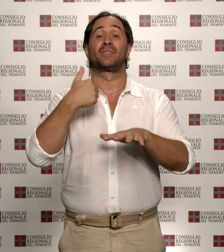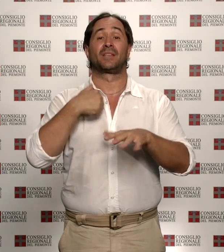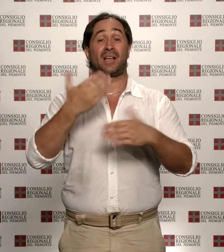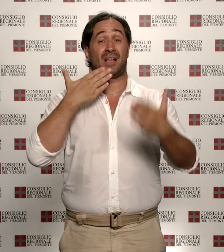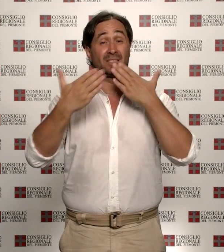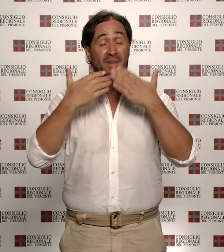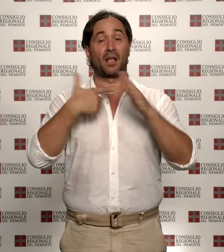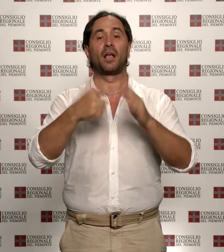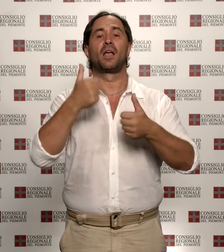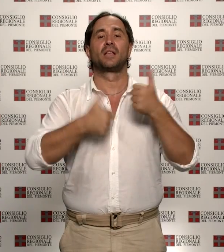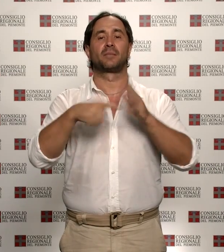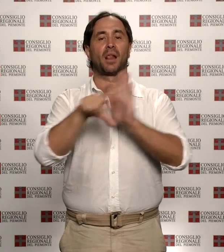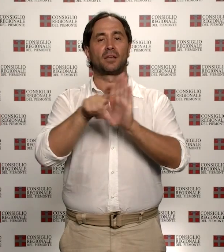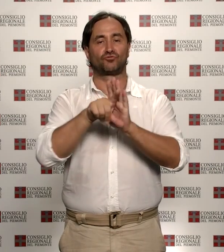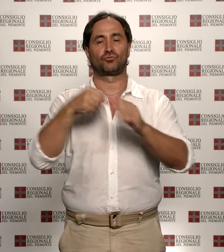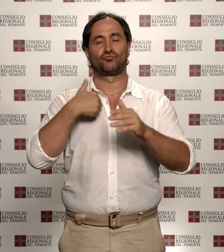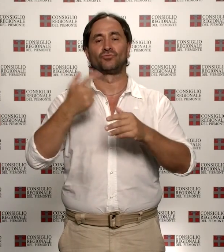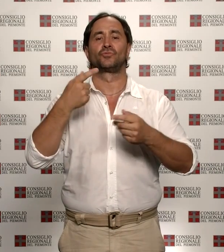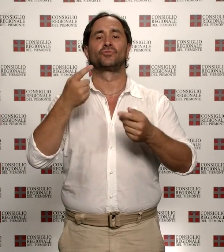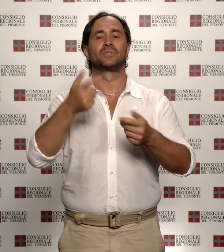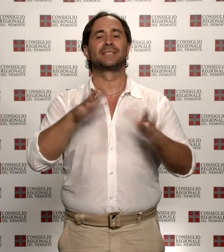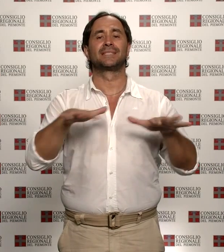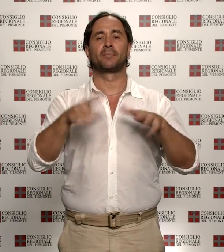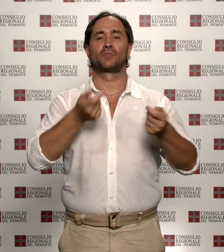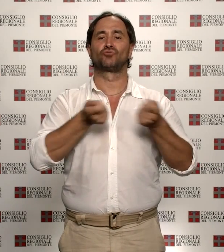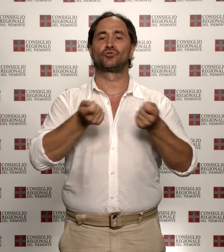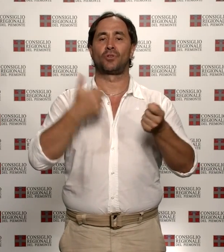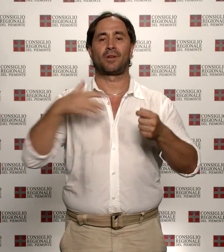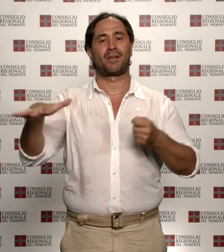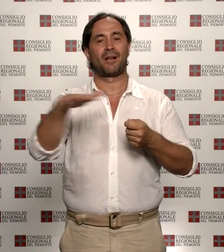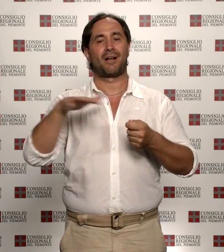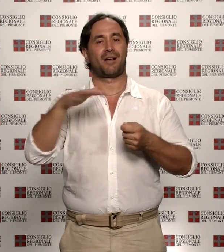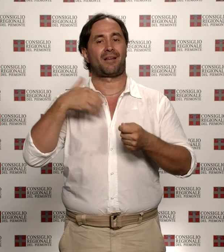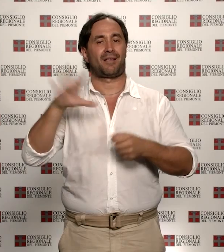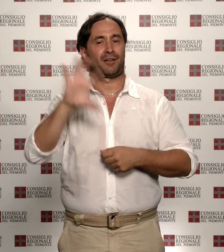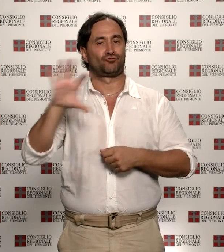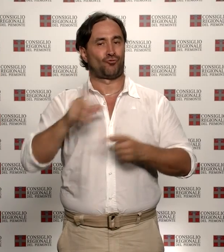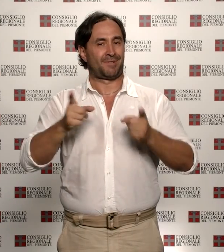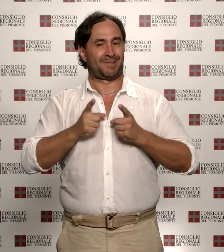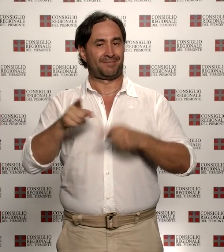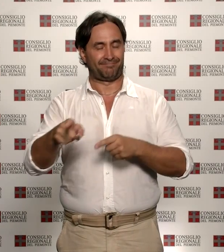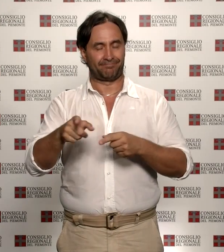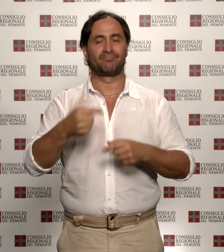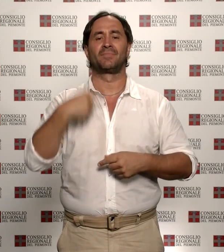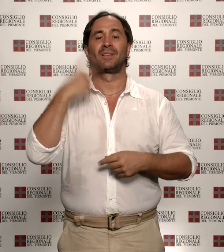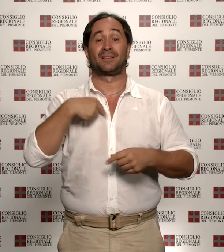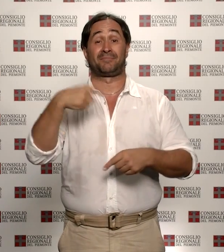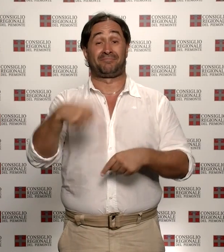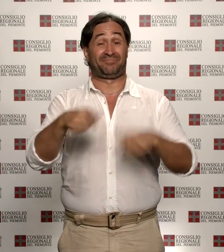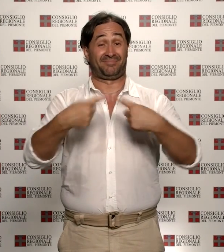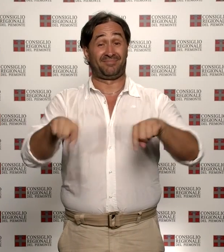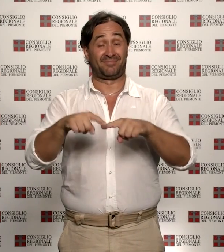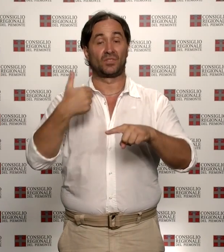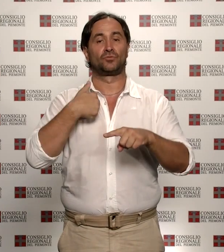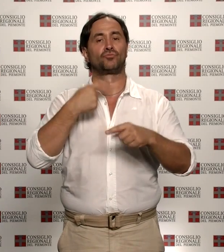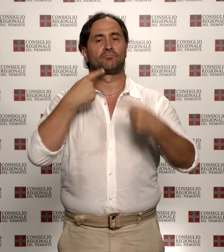della legge per il riordino del sistema di gestione delle aree protette regionali e, in chiusura di seduta, ha discusso e votato